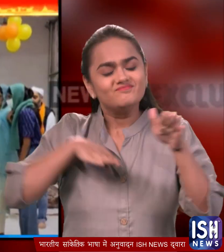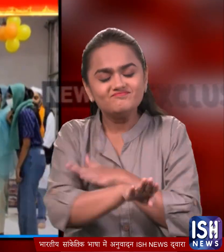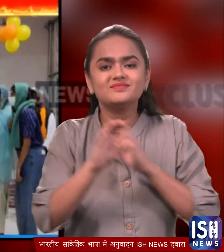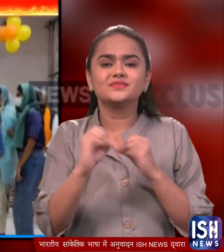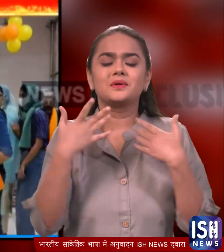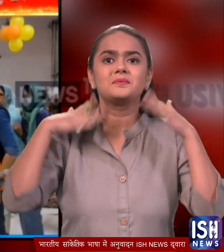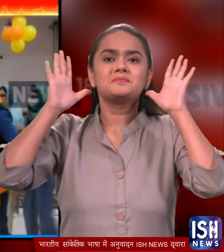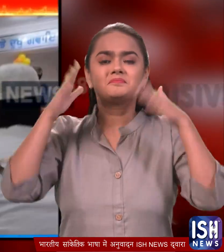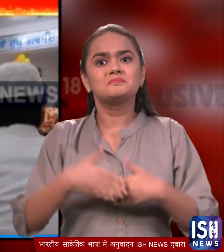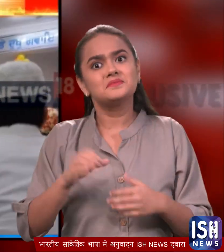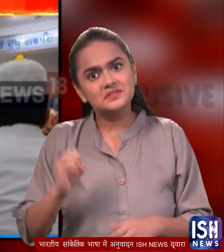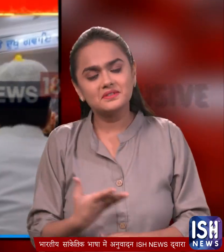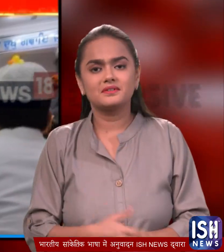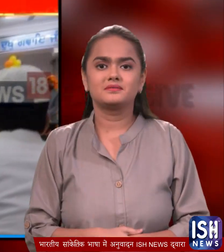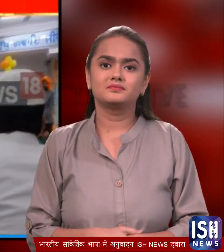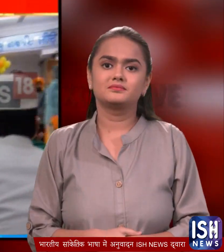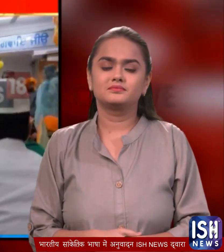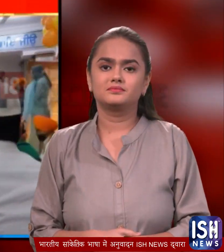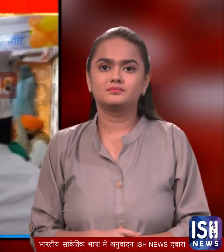लोग गुरुद्वारे के अंदर पहुंचे।